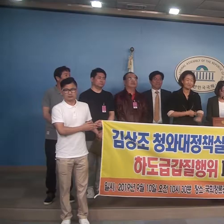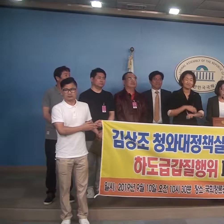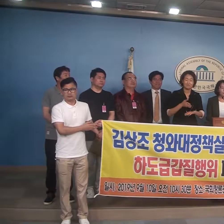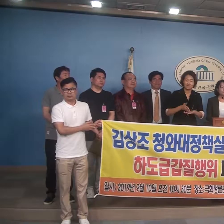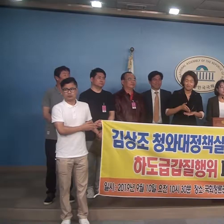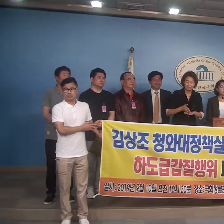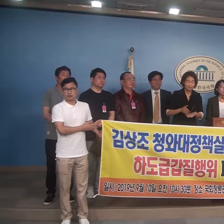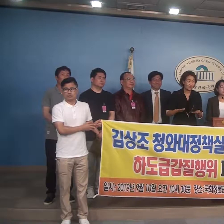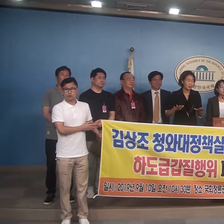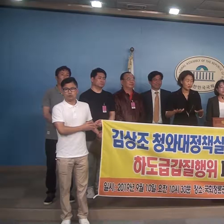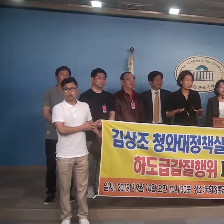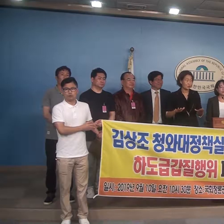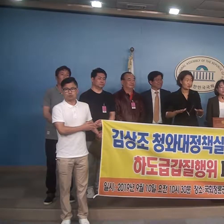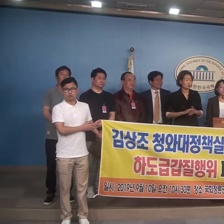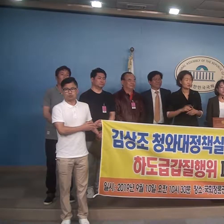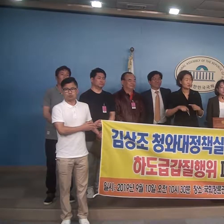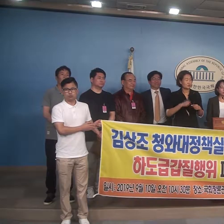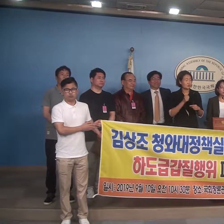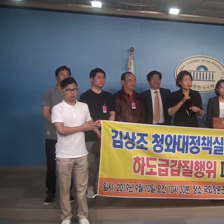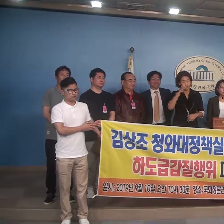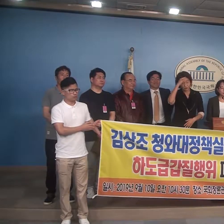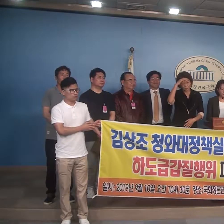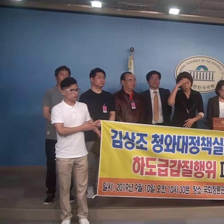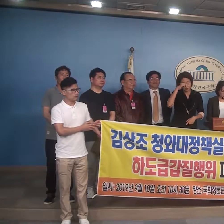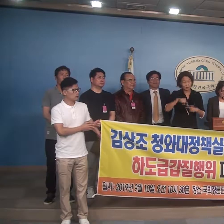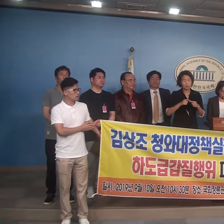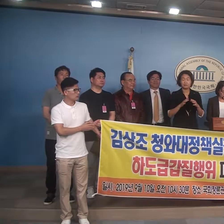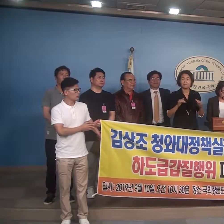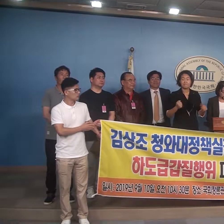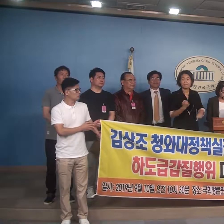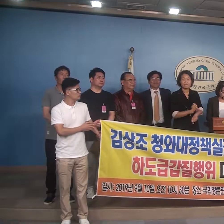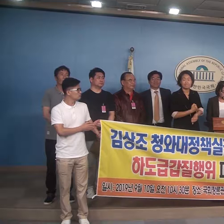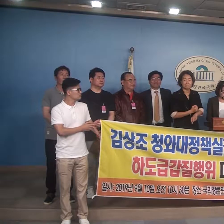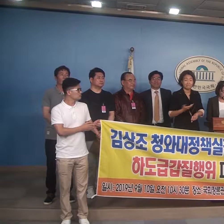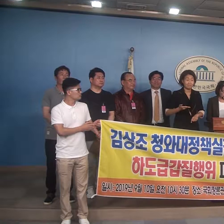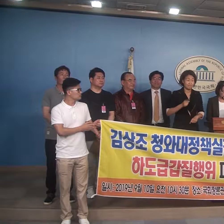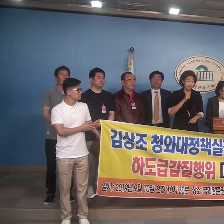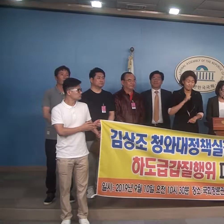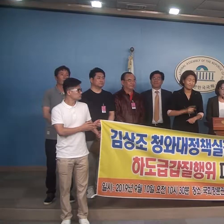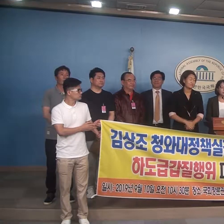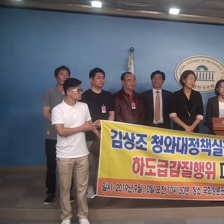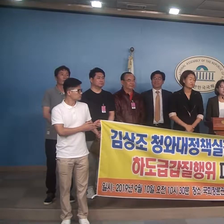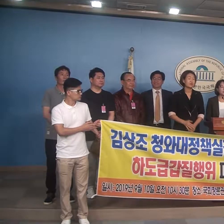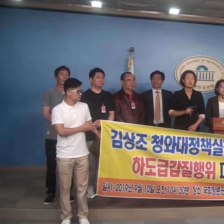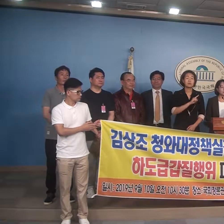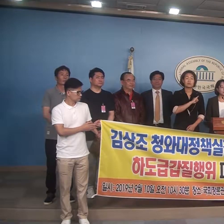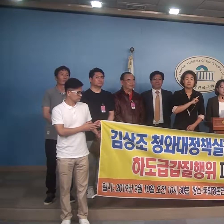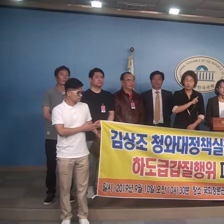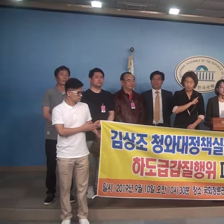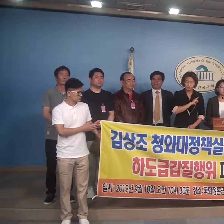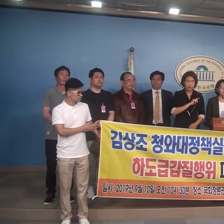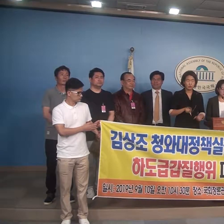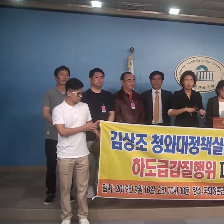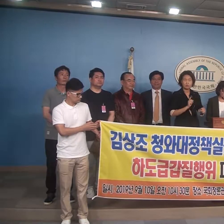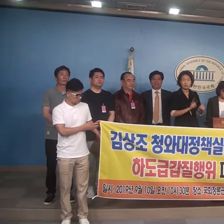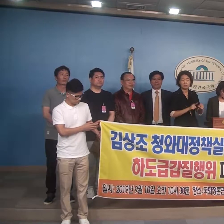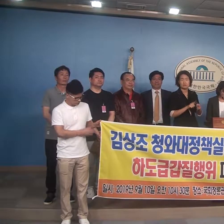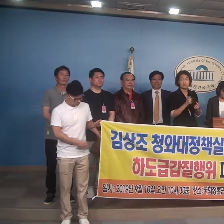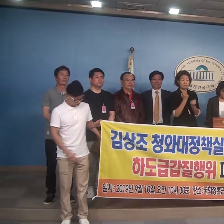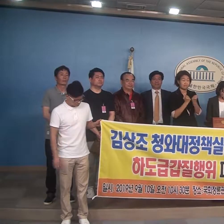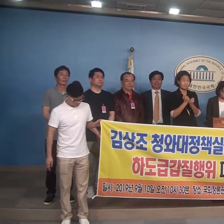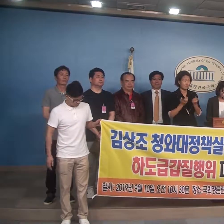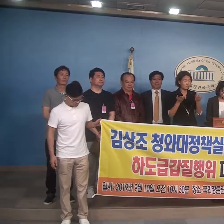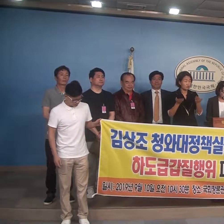고맙습니다. 오늘 수어 통역은 윤남 통역사께서 해주시겠습니다. 제가 먼저 기자회견 취지 설명을